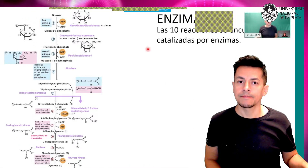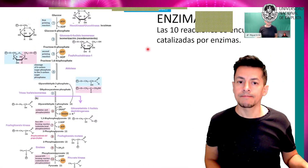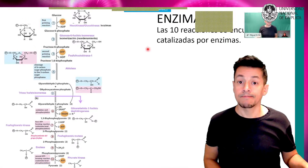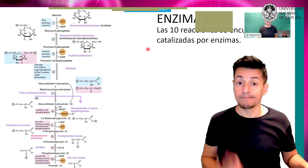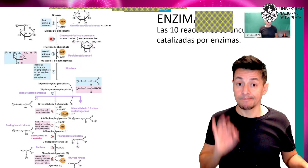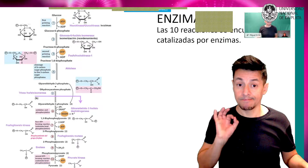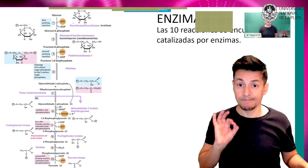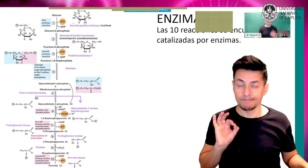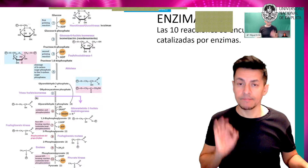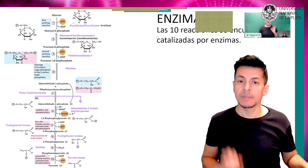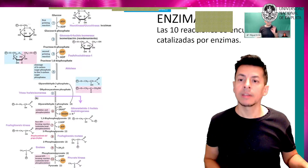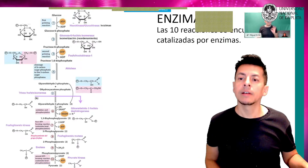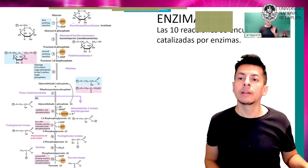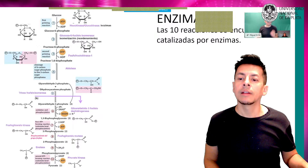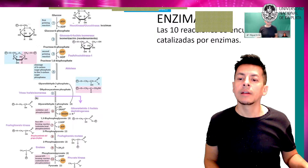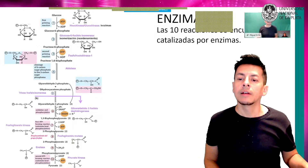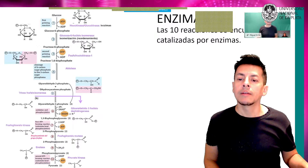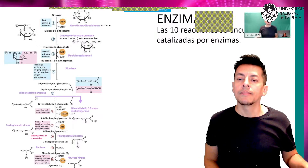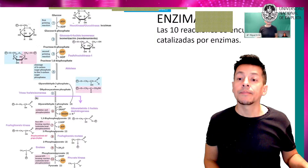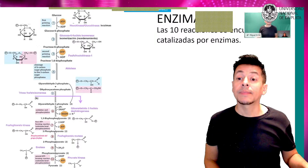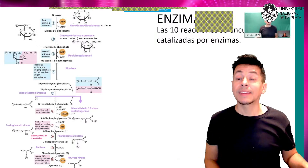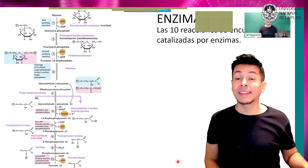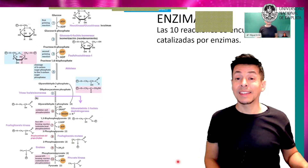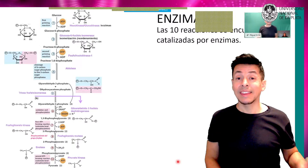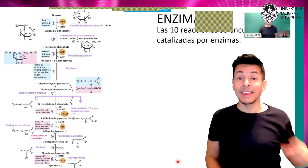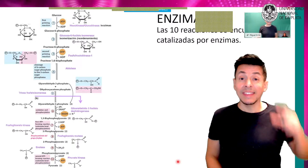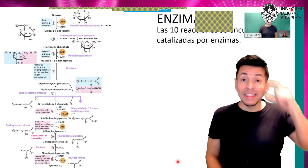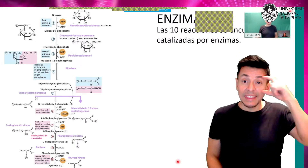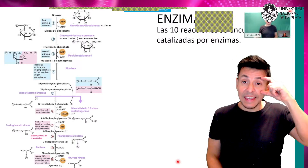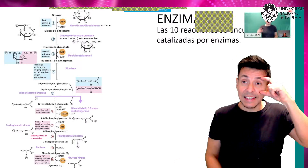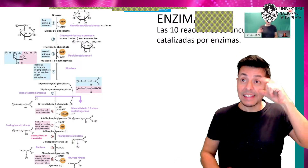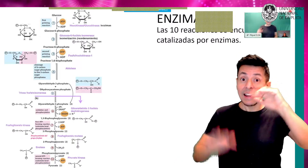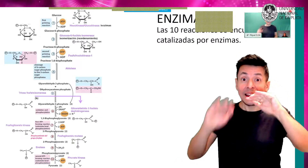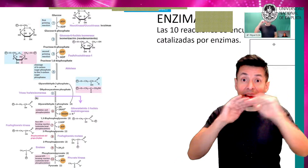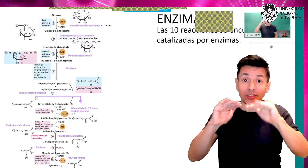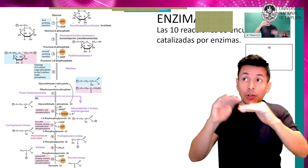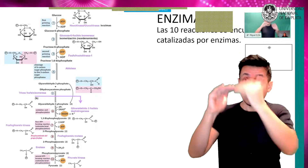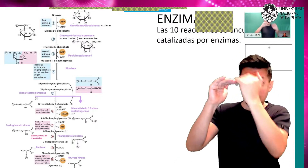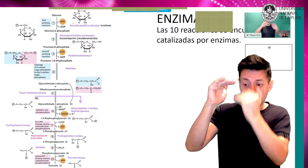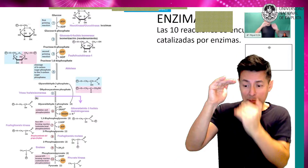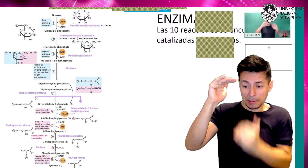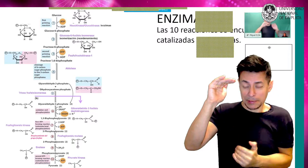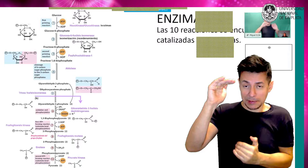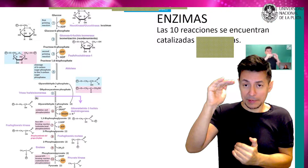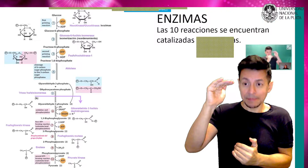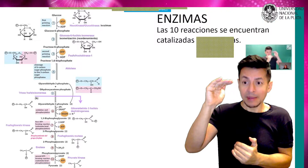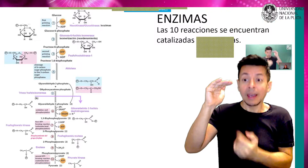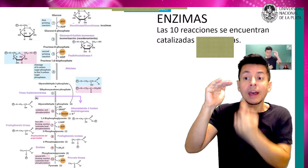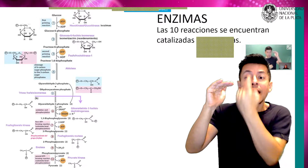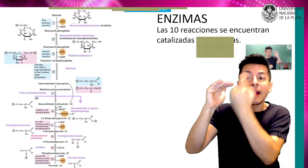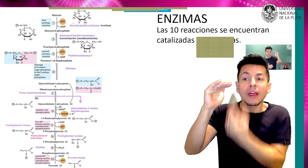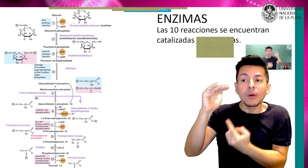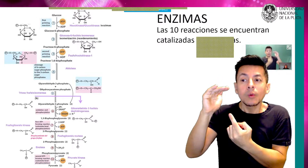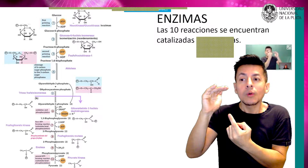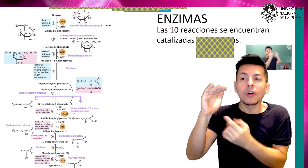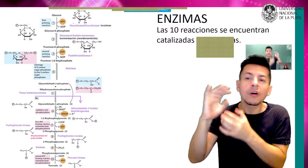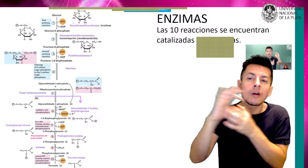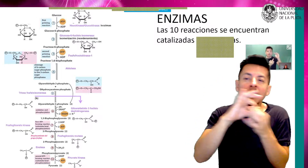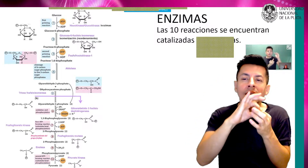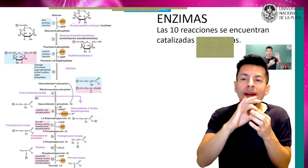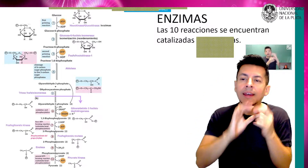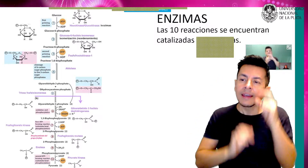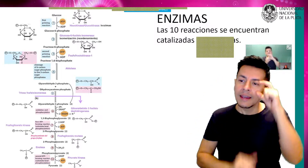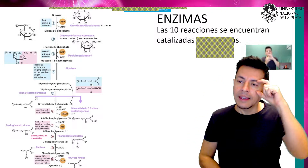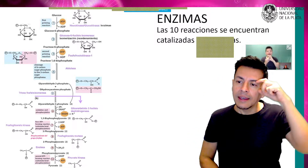Entonces, cada una de estas 10 reacciones, como les decía, está catalizada por enzimas. ¿Qué significa que estén catalizadas